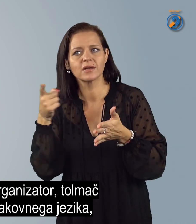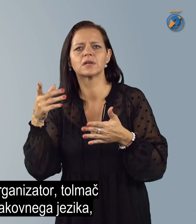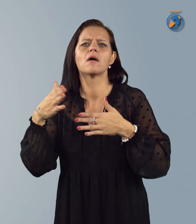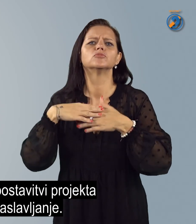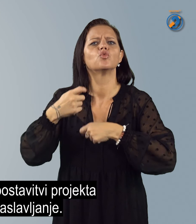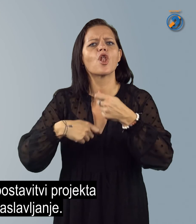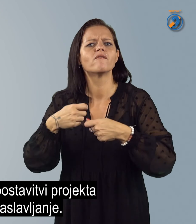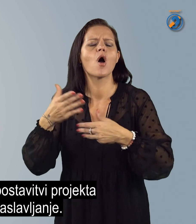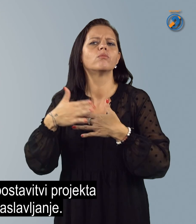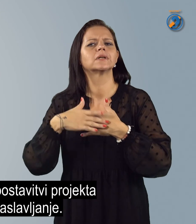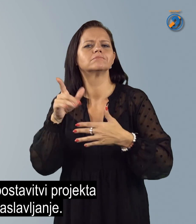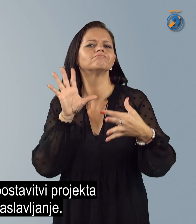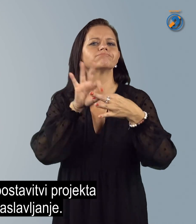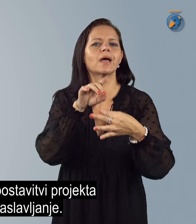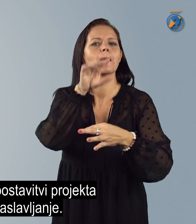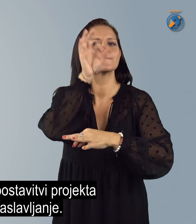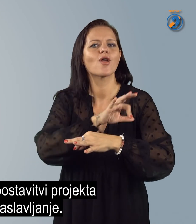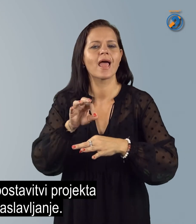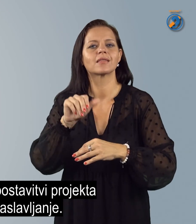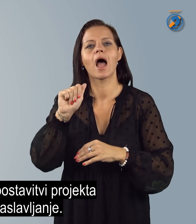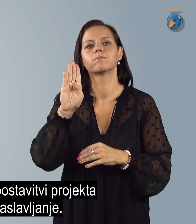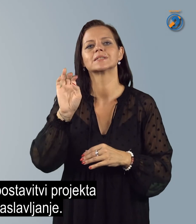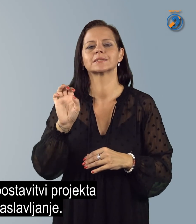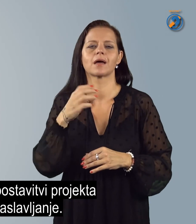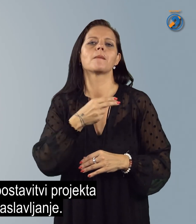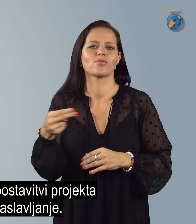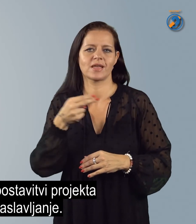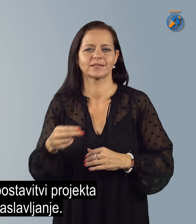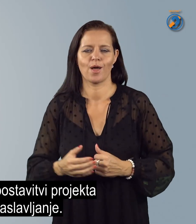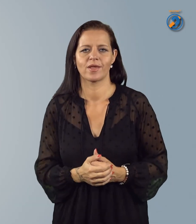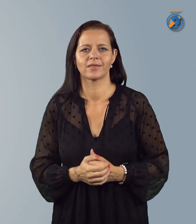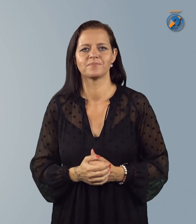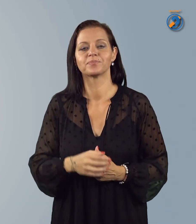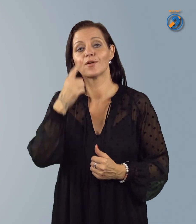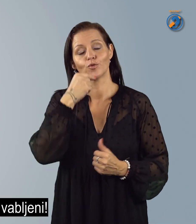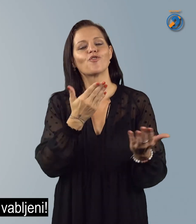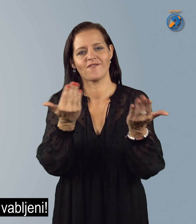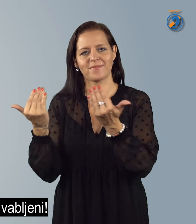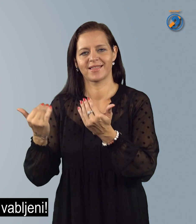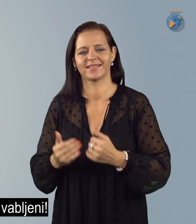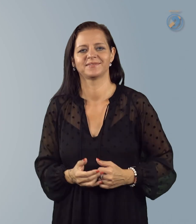pri vzpostavitvi projekta ABC podnaslavljanje. Vljudno vabljeni.